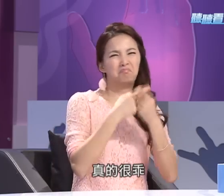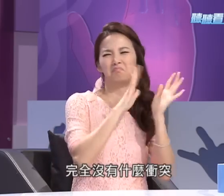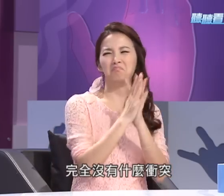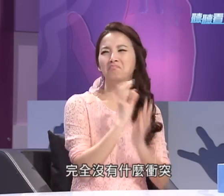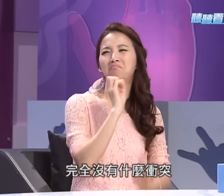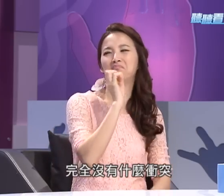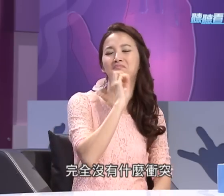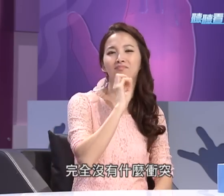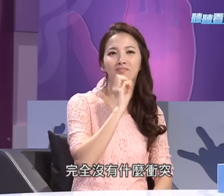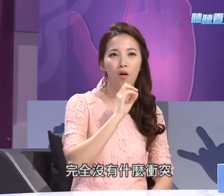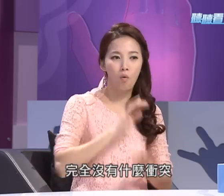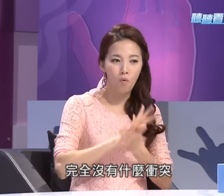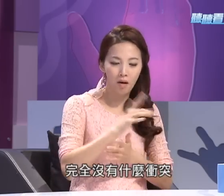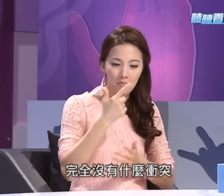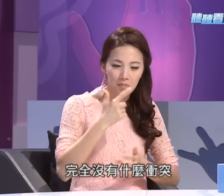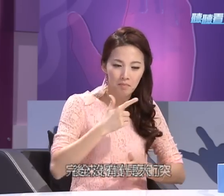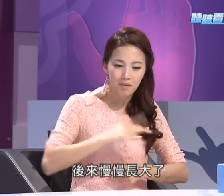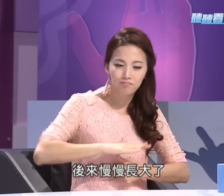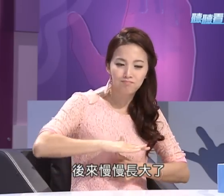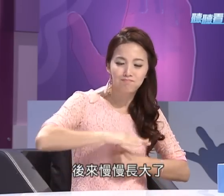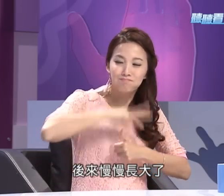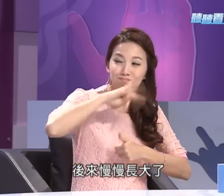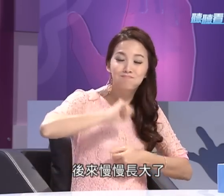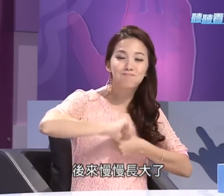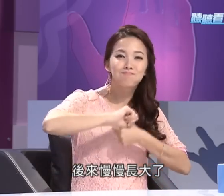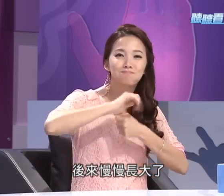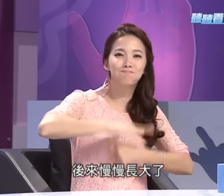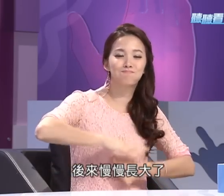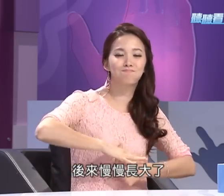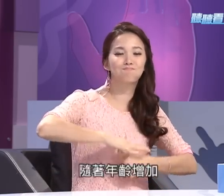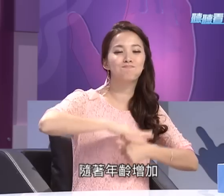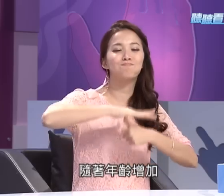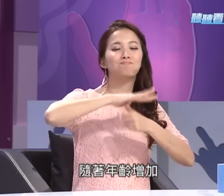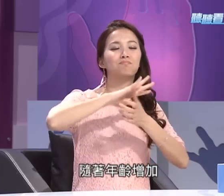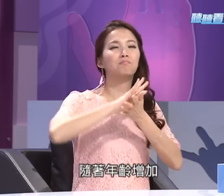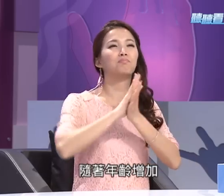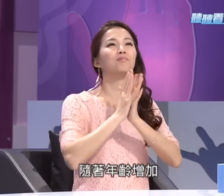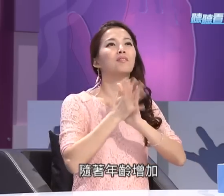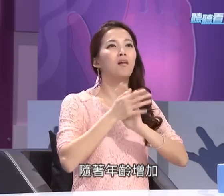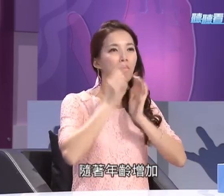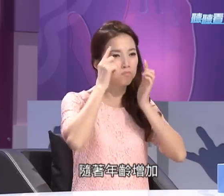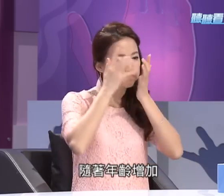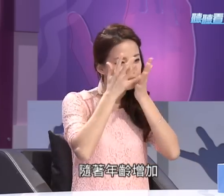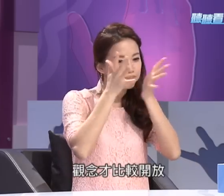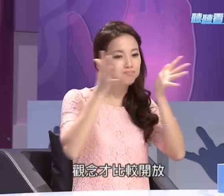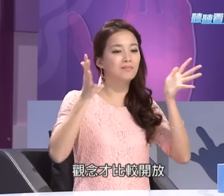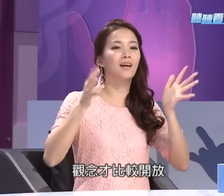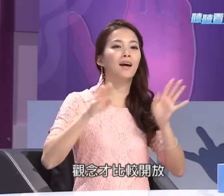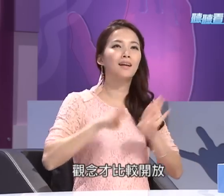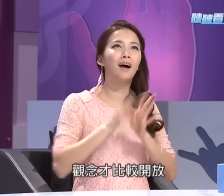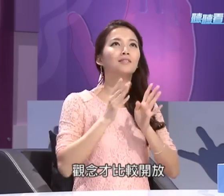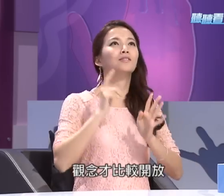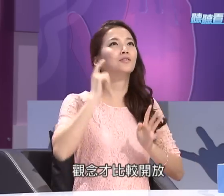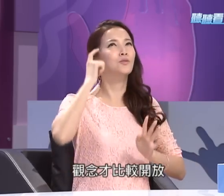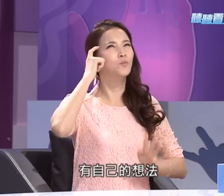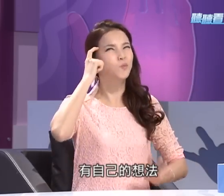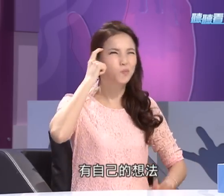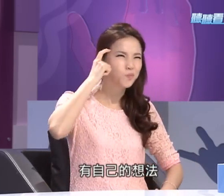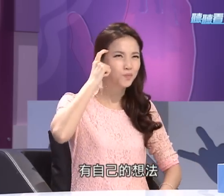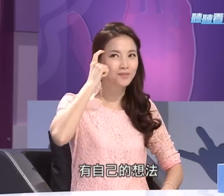完全没有什么冲突。后来慢慢长大了，随着年龄增加，观念才比较开放，有自己的想